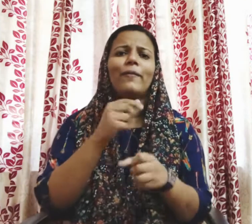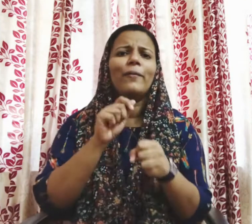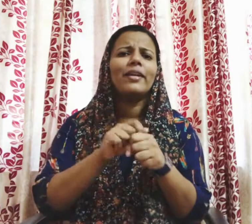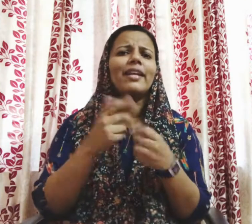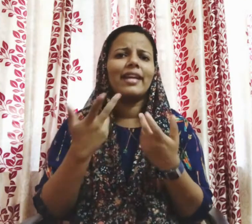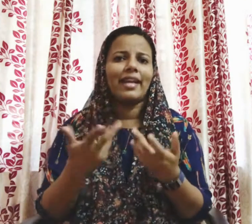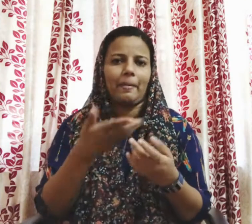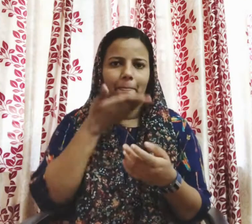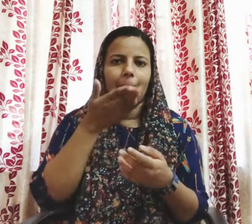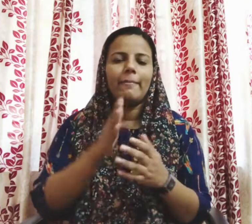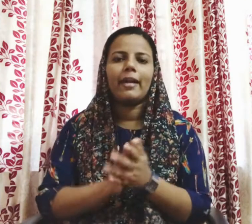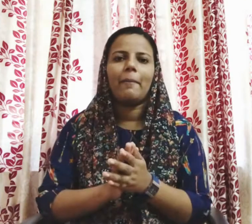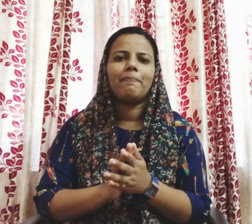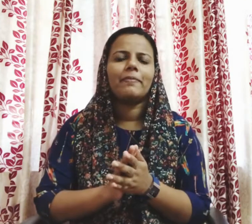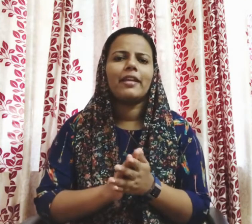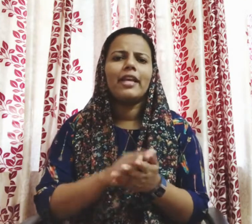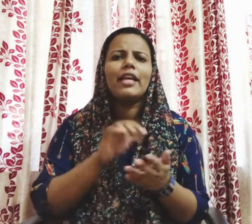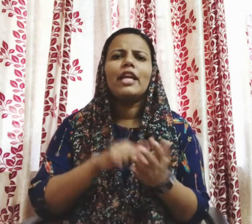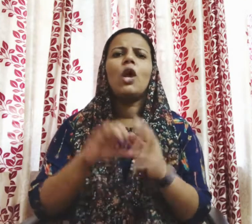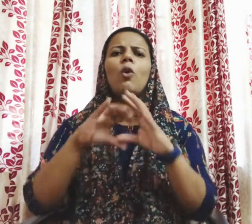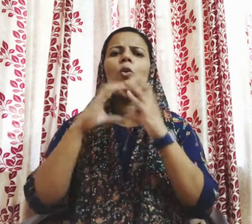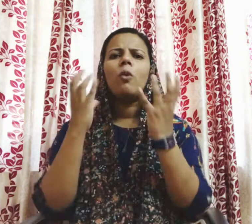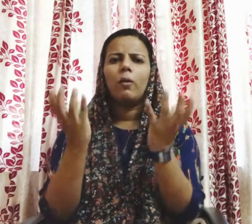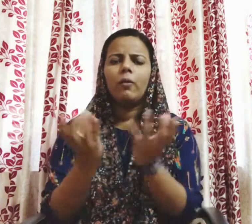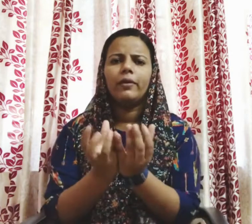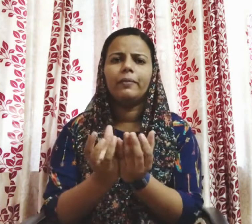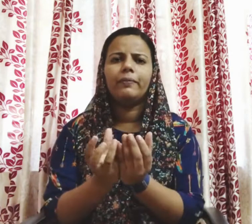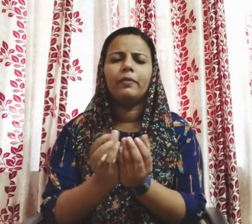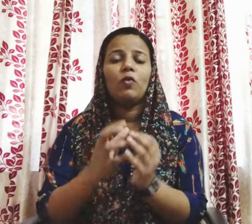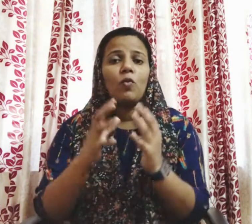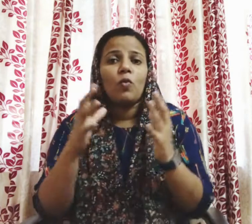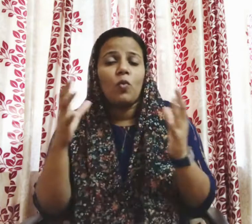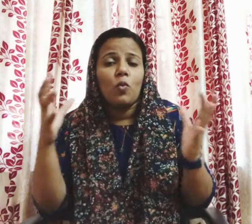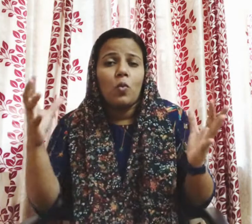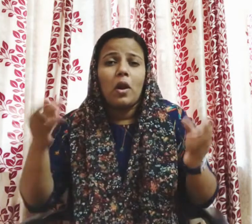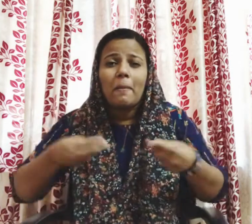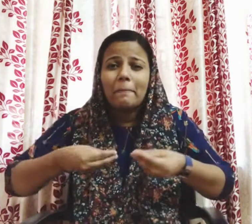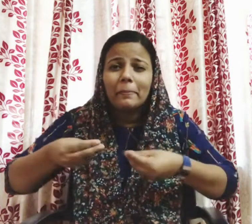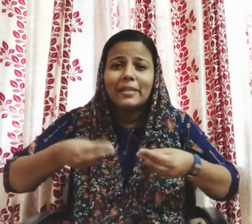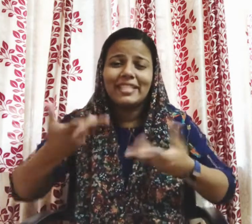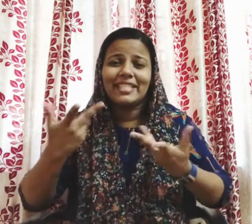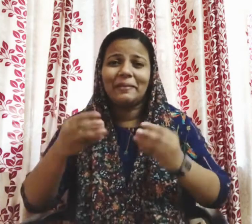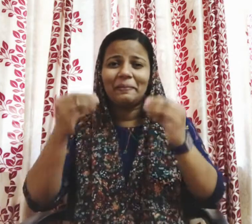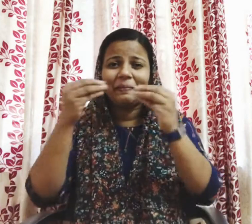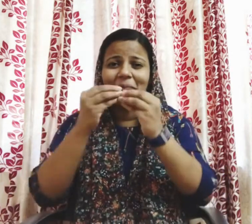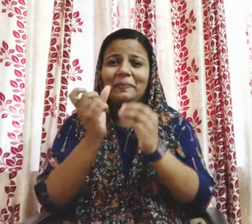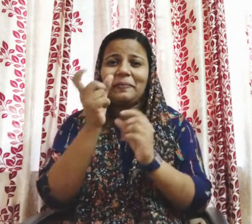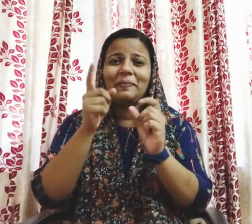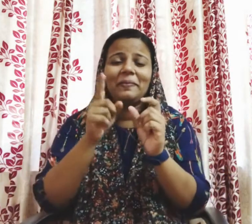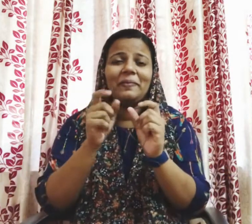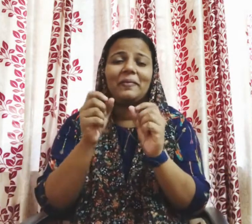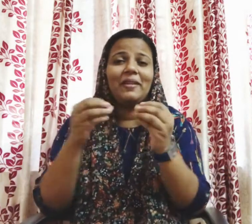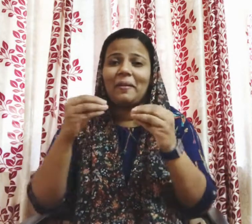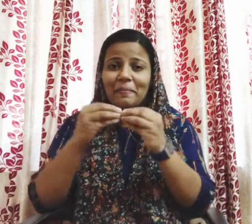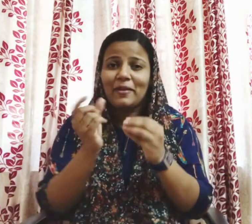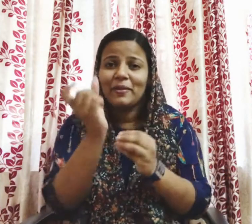ഒരുക്കിയത് ഇതാണ്. അതായത് ഈ ലോകമെന്ന് പറയുന്നത് ഭയങ്കര ബിസി ആയ ഒരു കാലഘട്ടത്തിലൂടെ